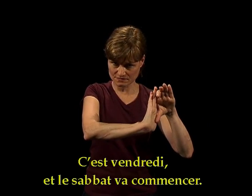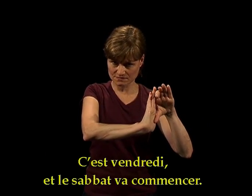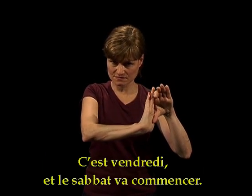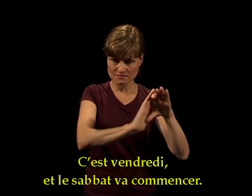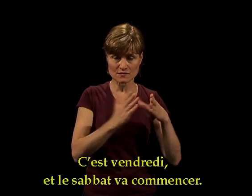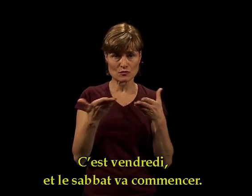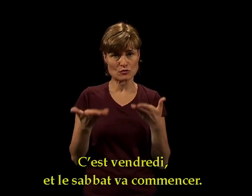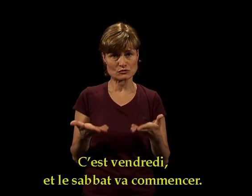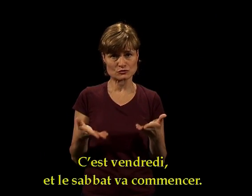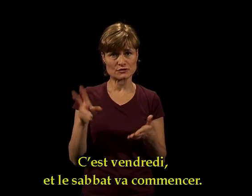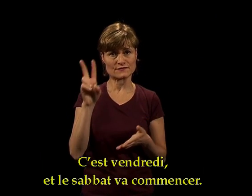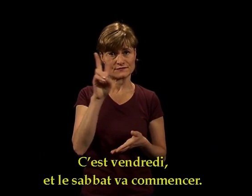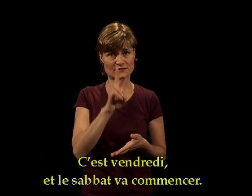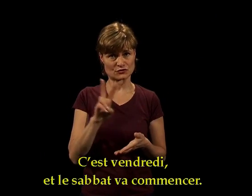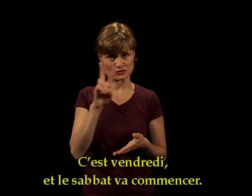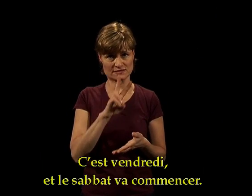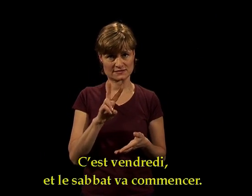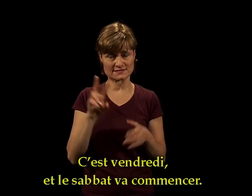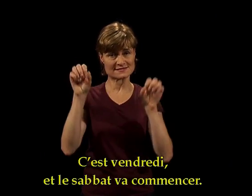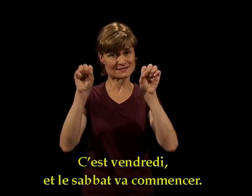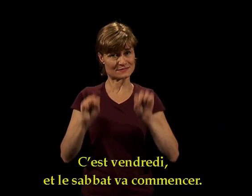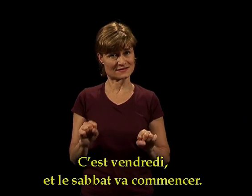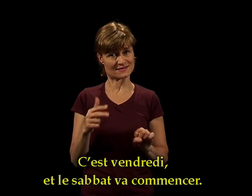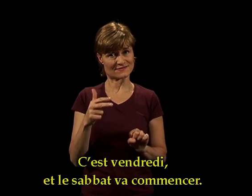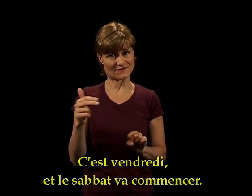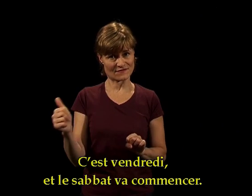C'est vendredi et le sabbat va commencer.